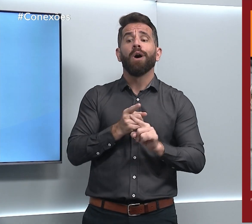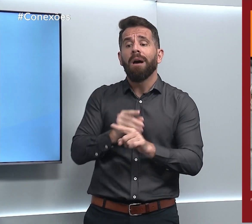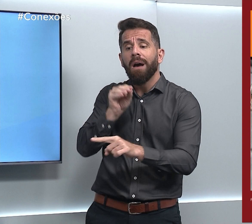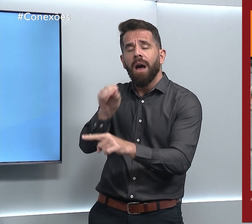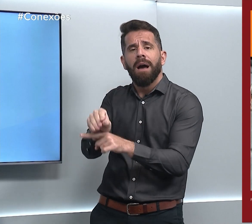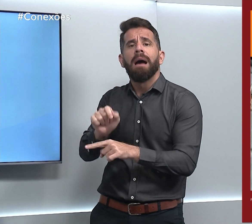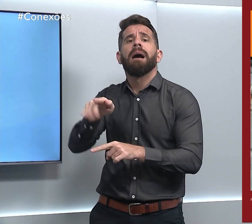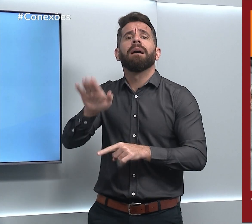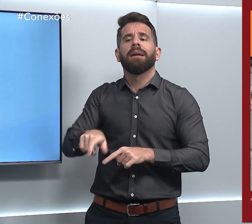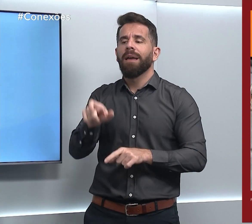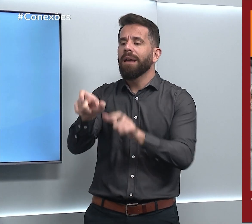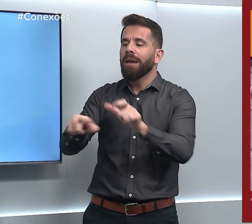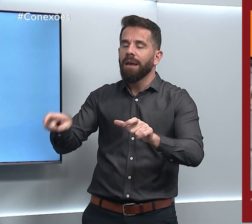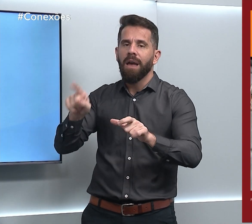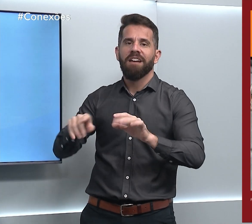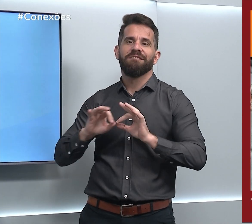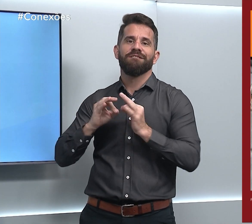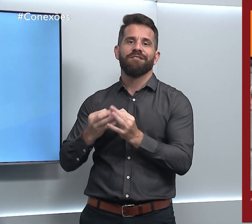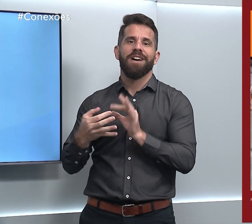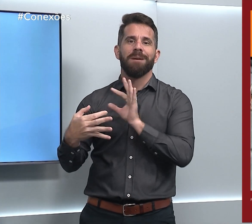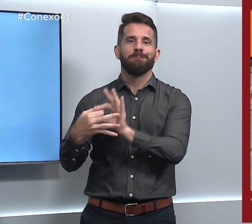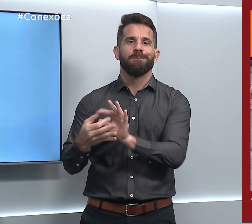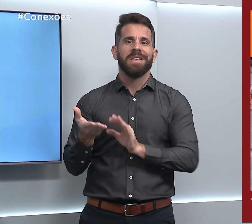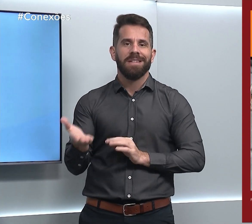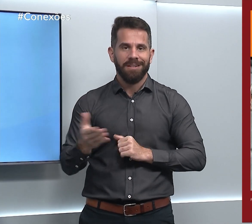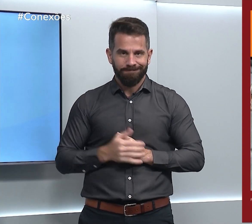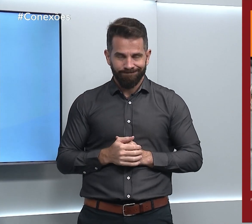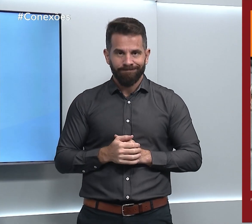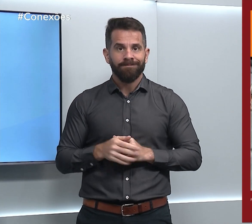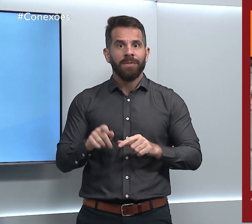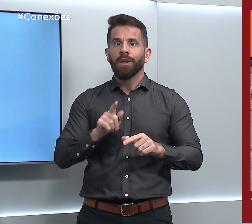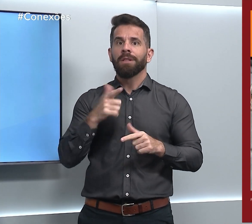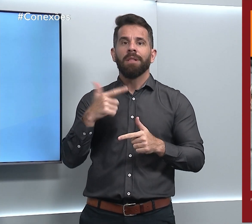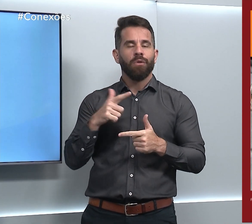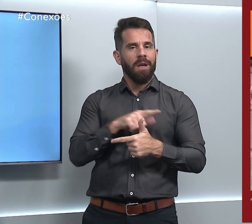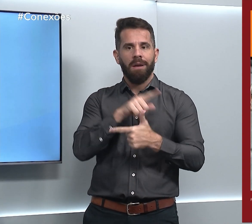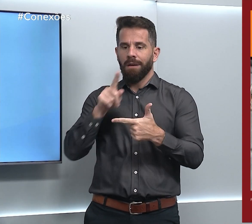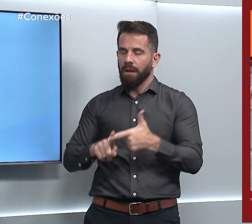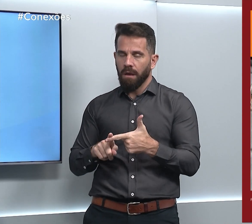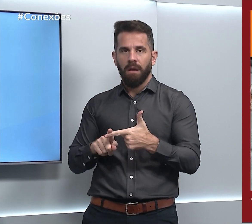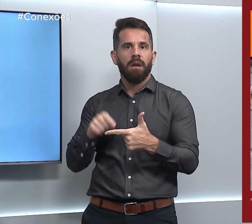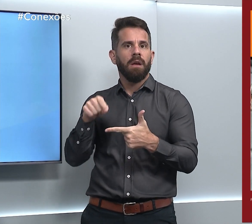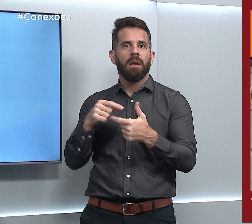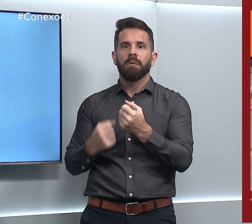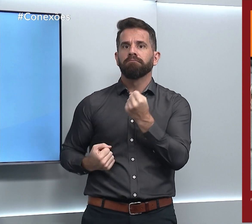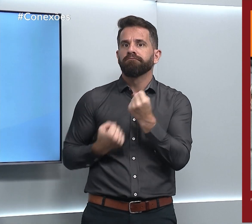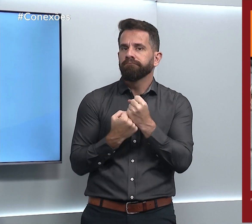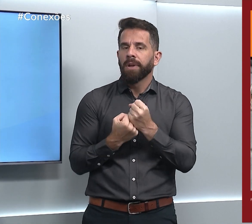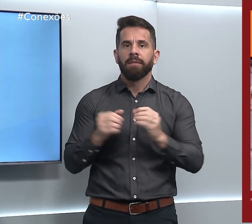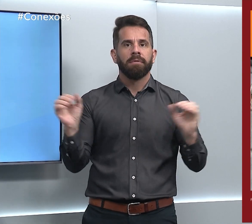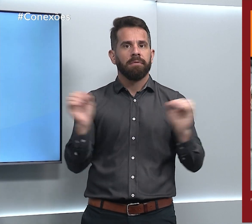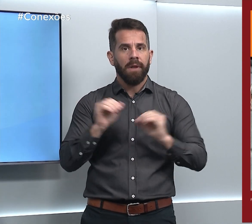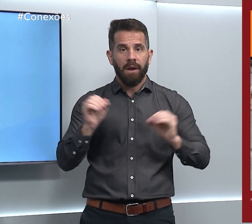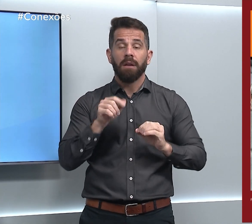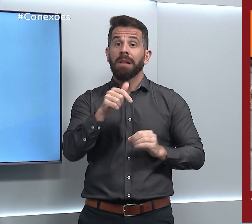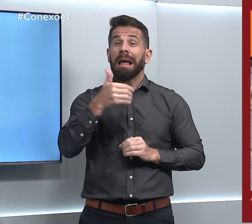há um cuidador reserva e o tempo médio dedicado ao cuidado é de 10 horas. Por